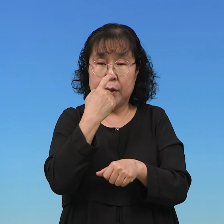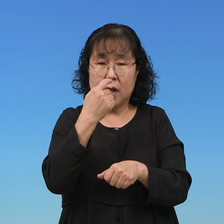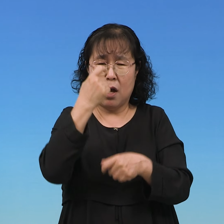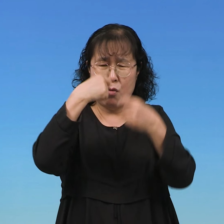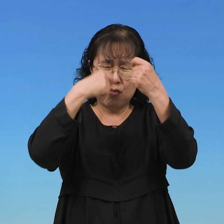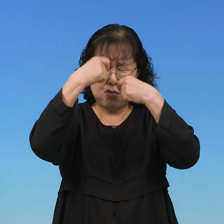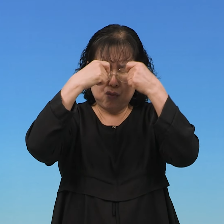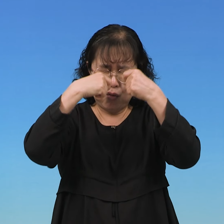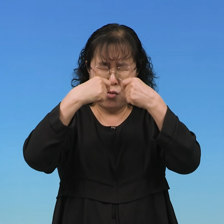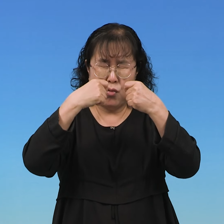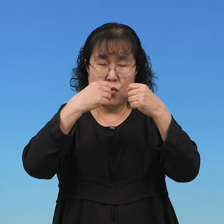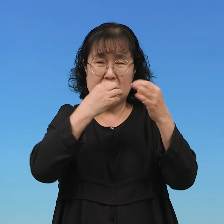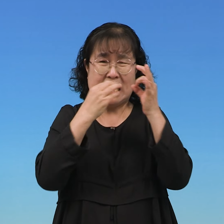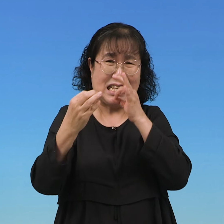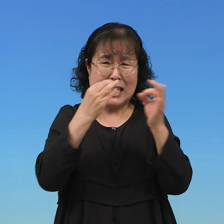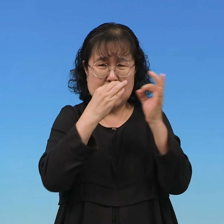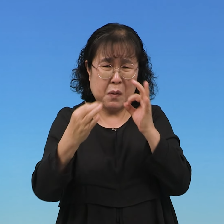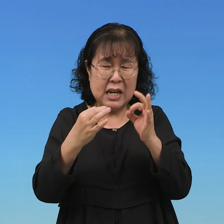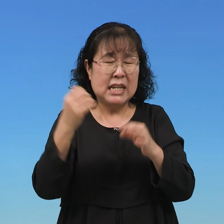기억하기예요.